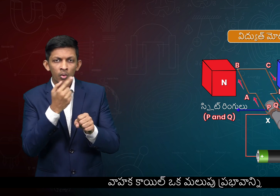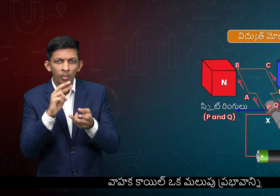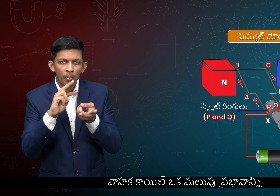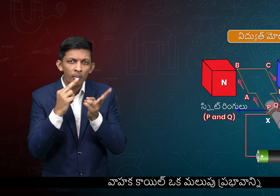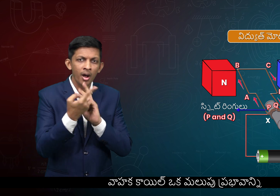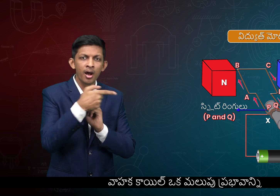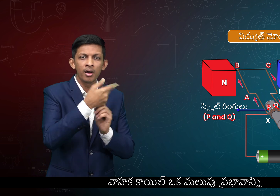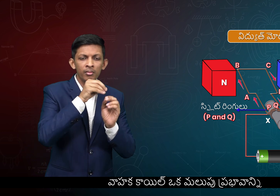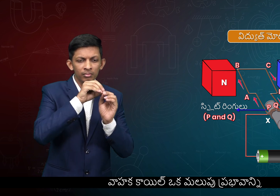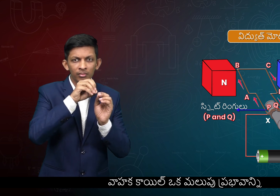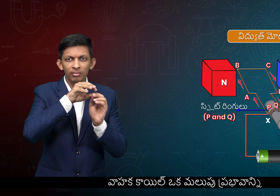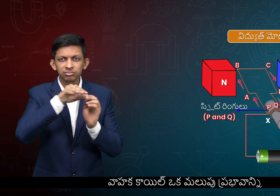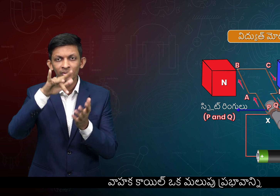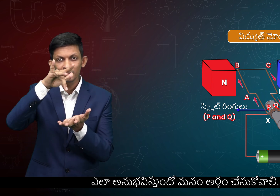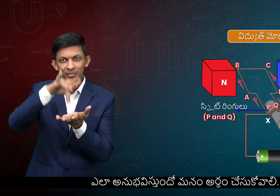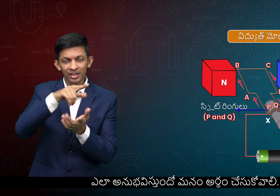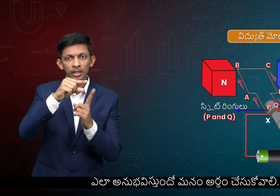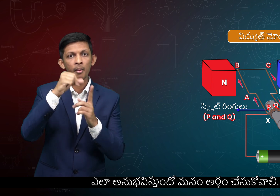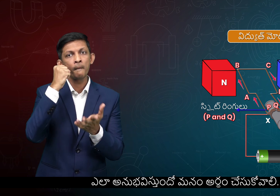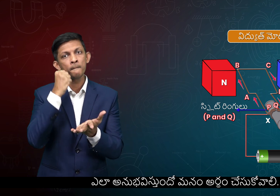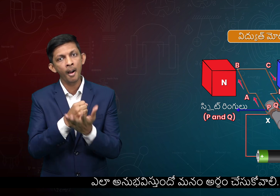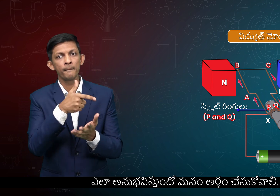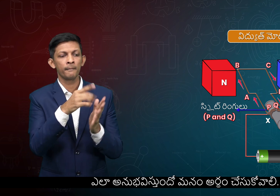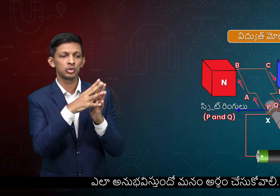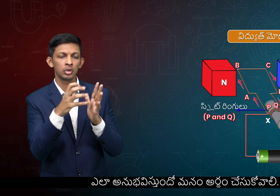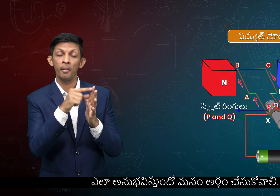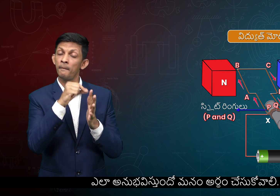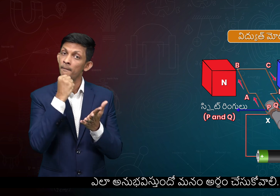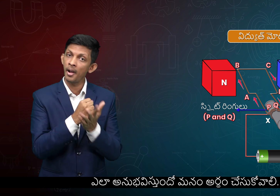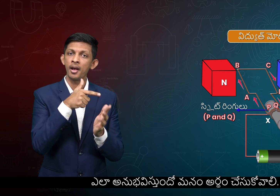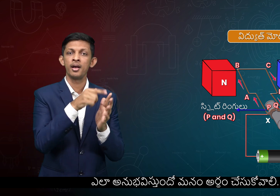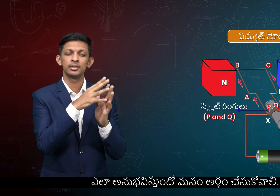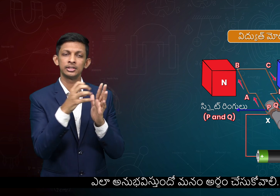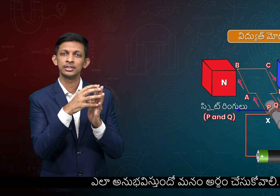యొక్క మలుపు ప్రభావాన్ని ఎలా అనుభవిస్తుందో మనం